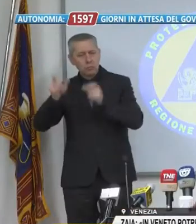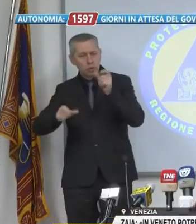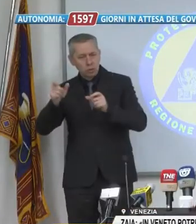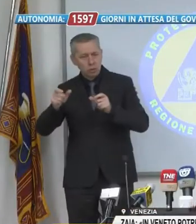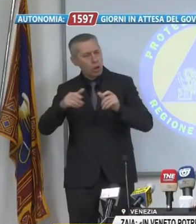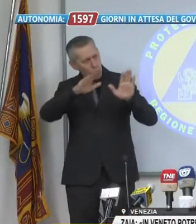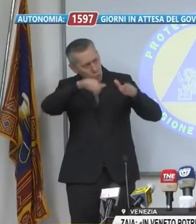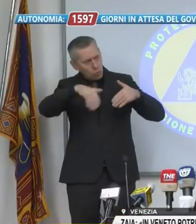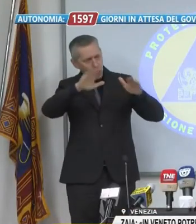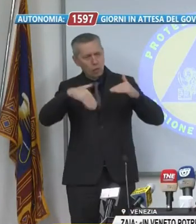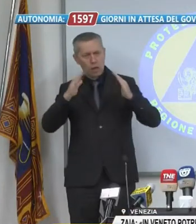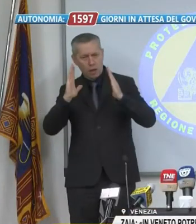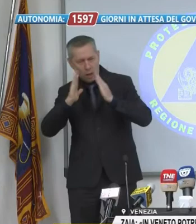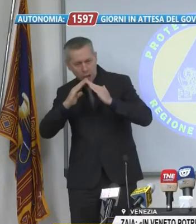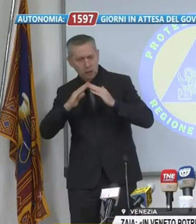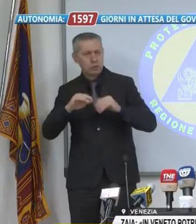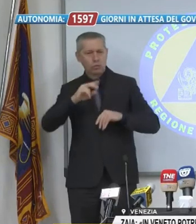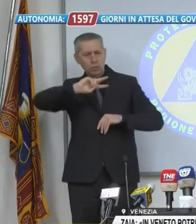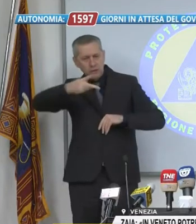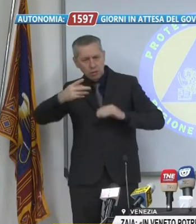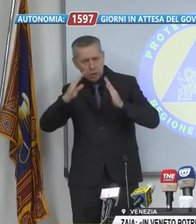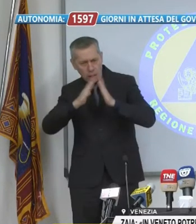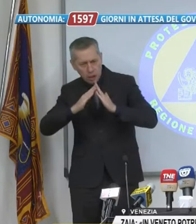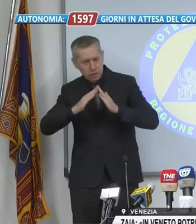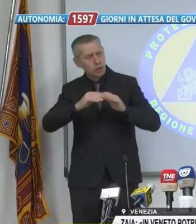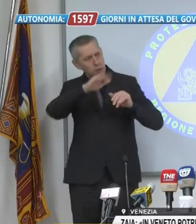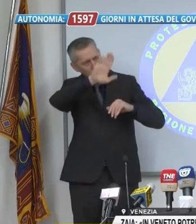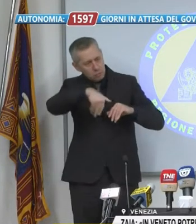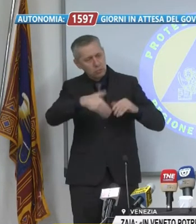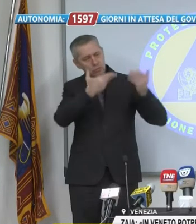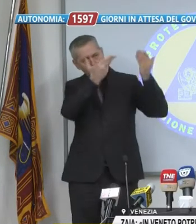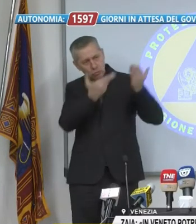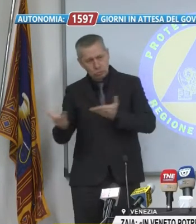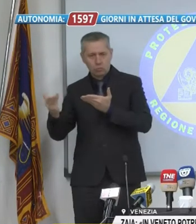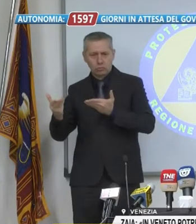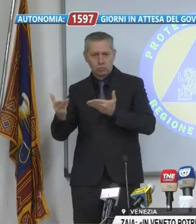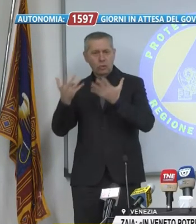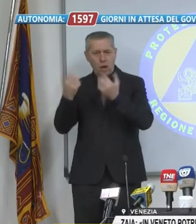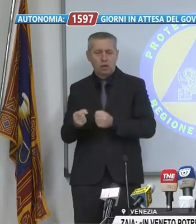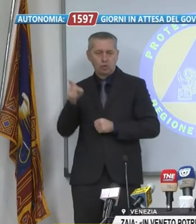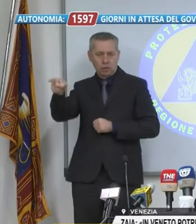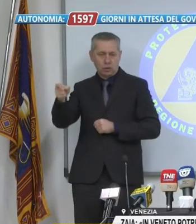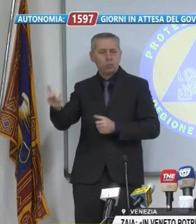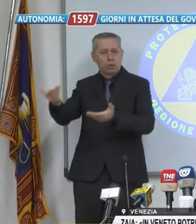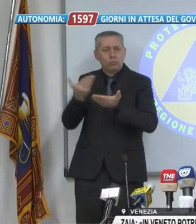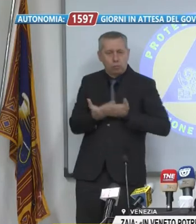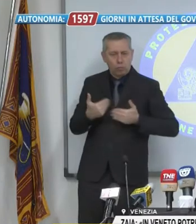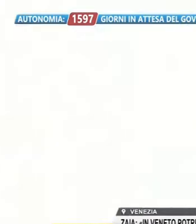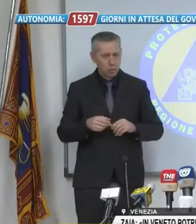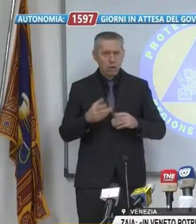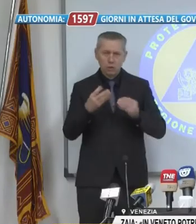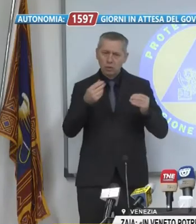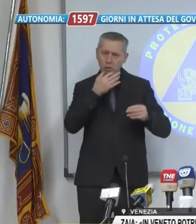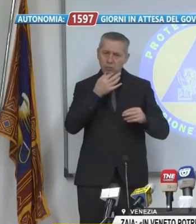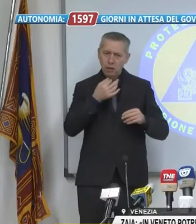la seconda casa a disposizione, chi mette a disposizione la propria casa per ospitare in casa. Abbiamo il fronte degli alberghi,